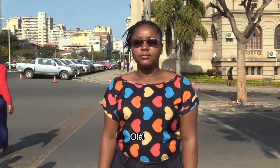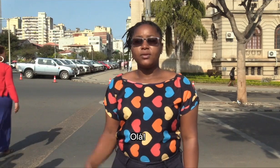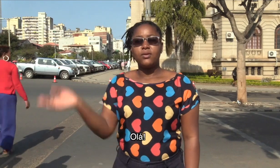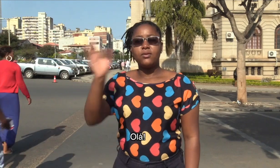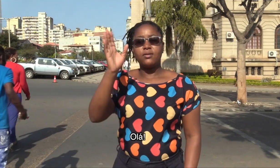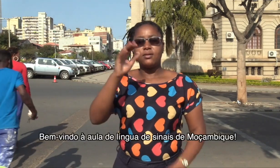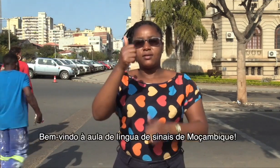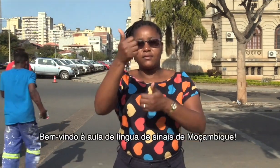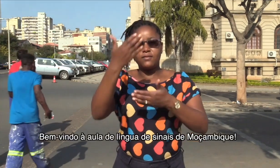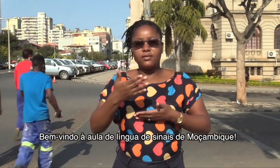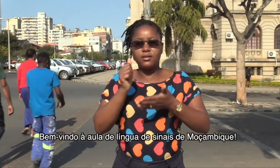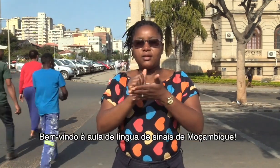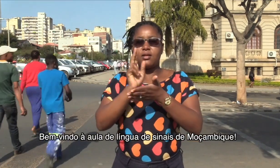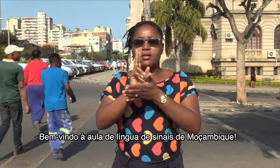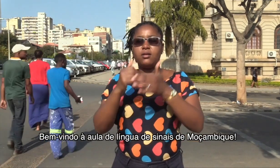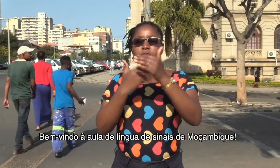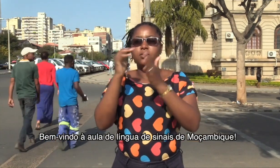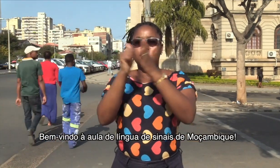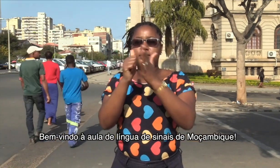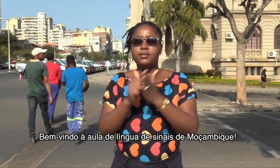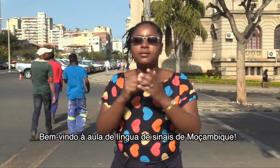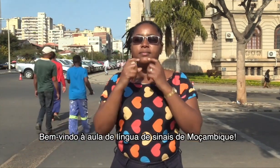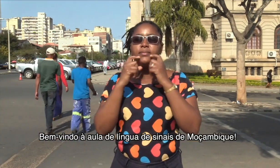Olá, bem-vindo à aula de Língua de Sinais de Moçambique.